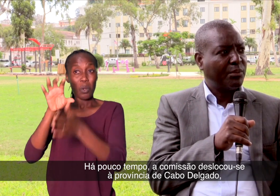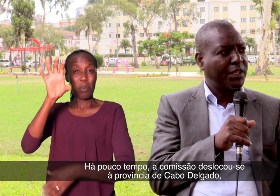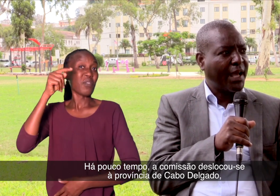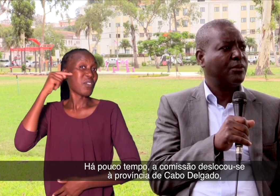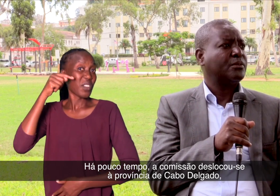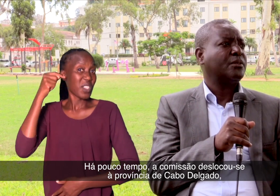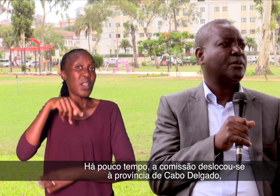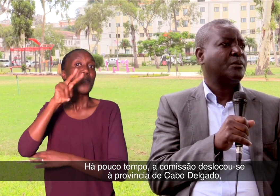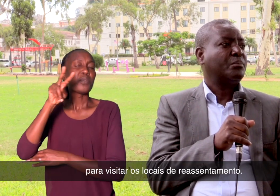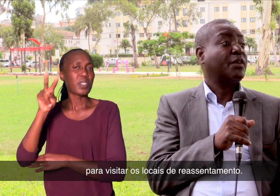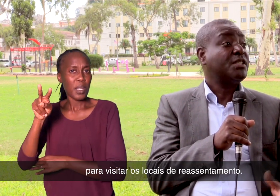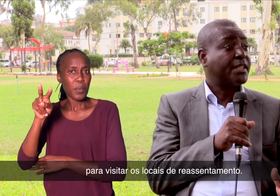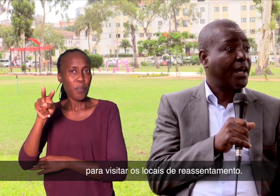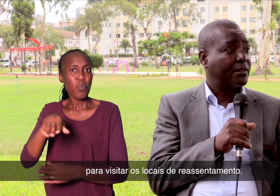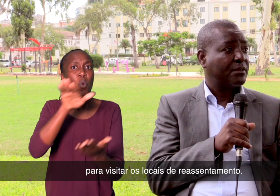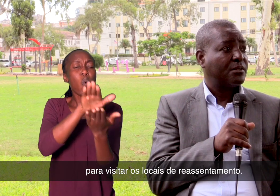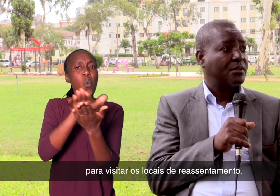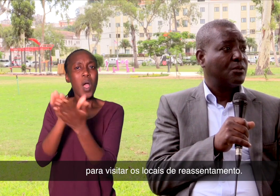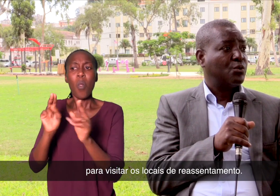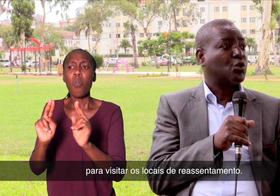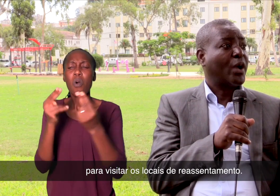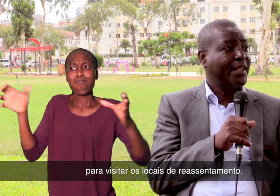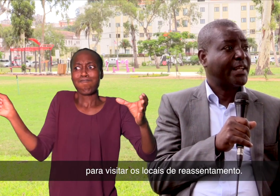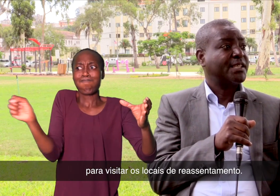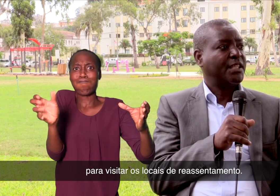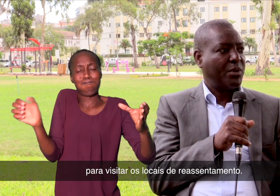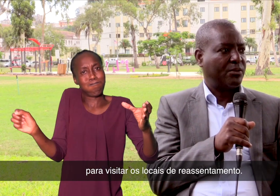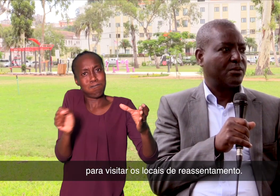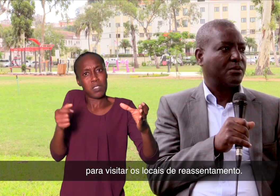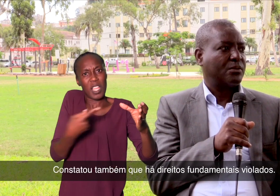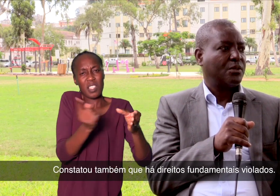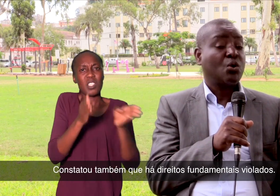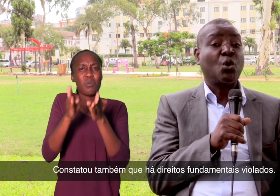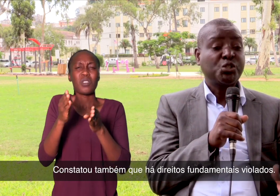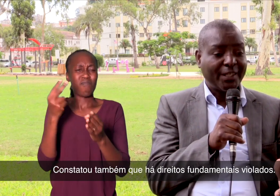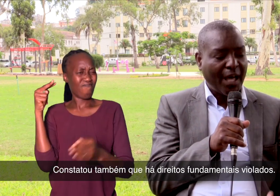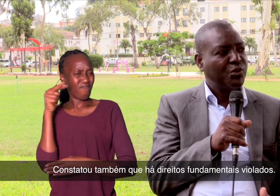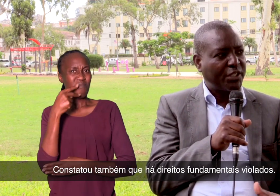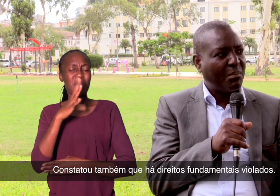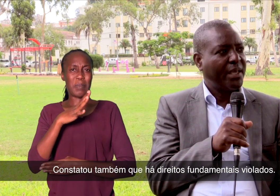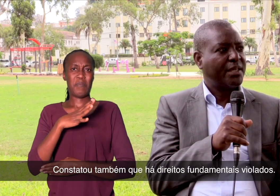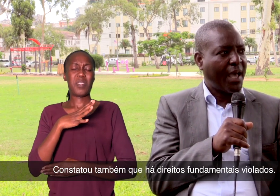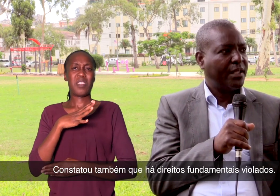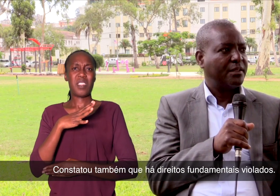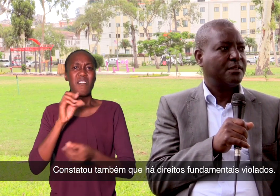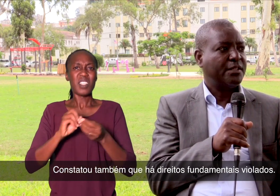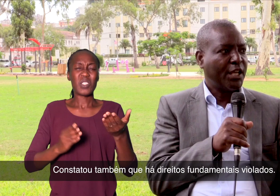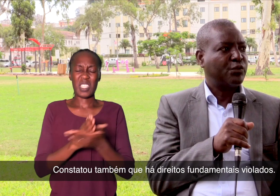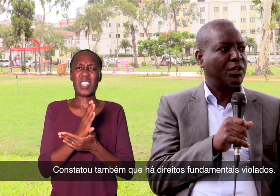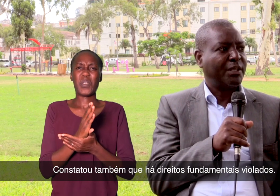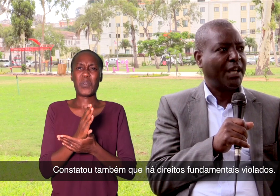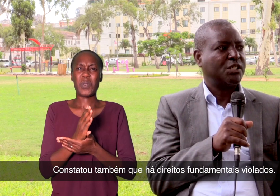de Cabo Delgado para visitar os locais de reassentamento. Constatamos também que há